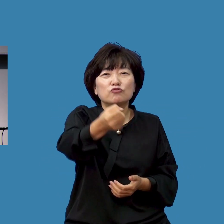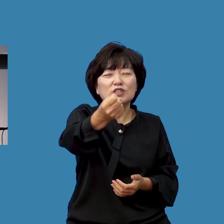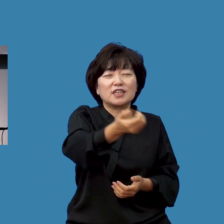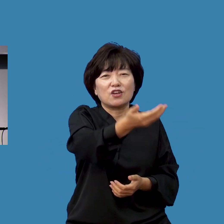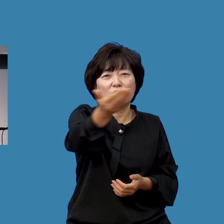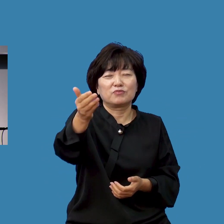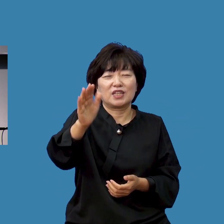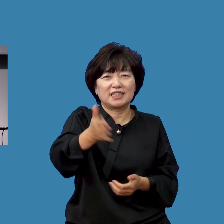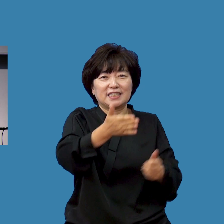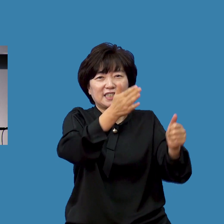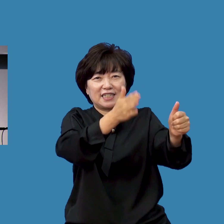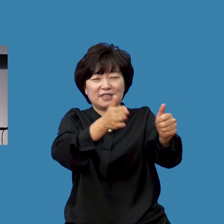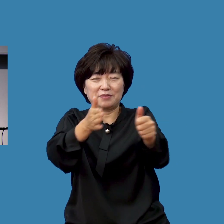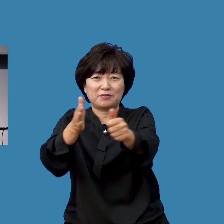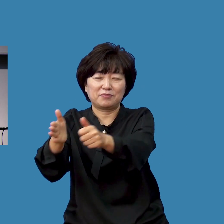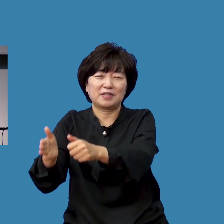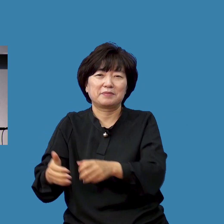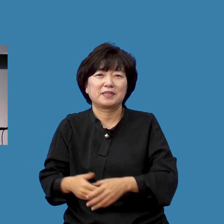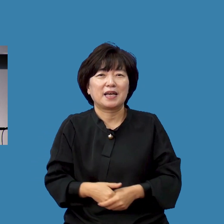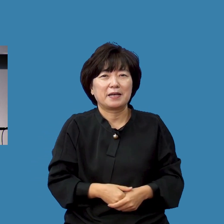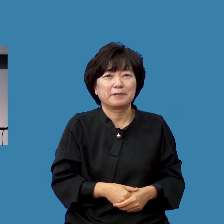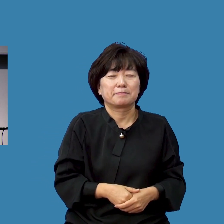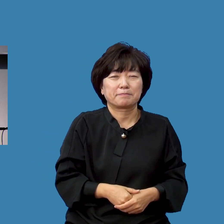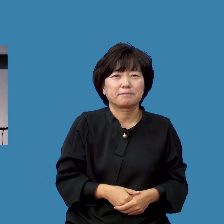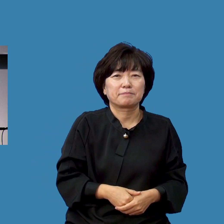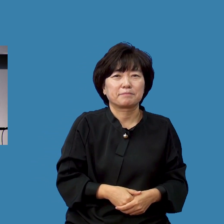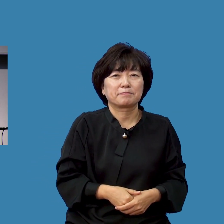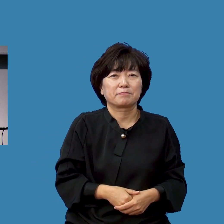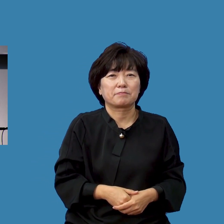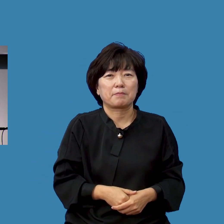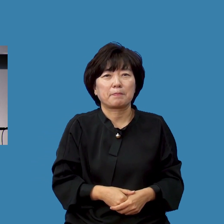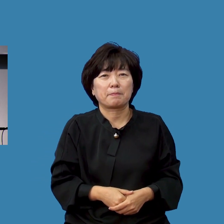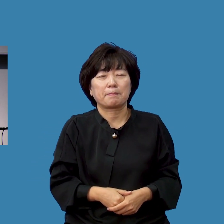누리시는 여러분들이 되시기를 주의 이름으로 축복합니다.